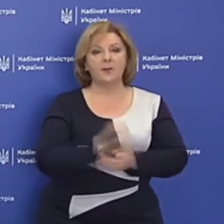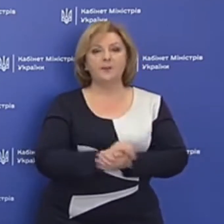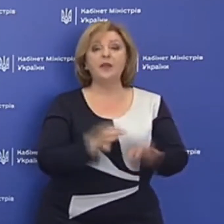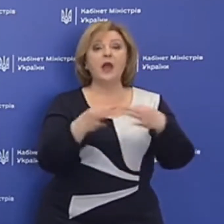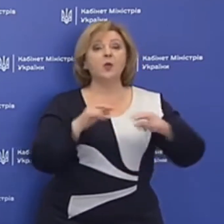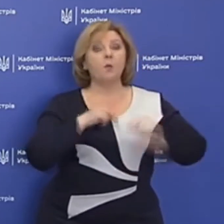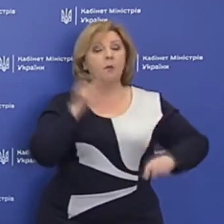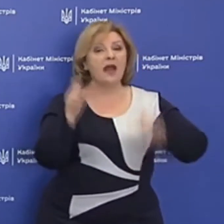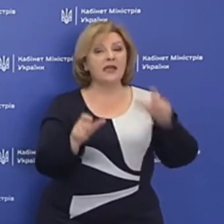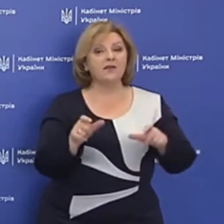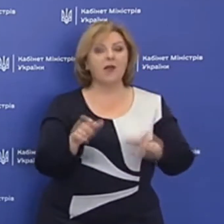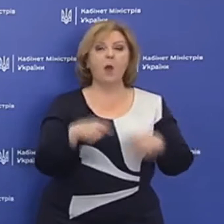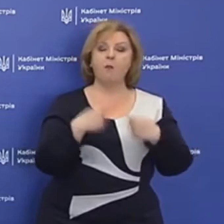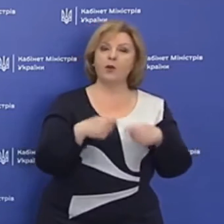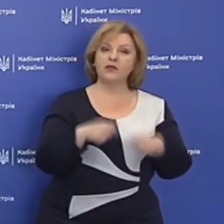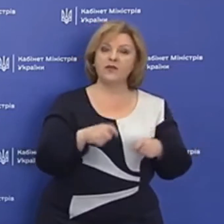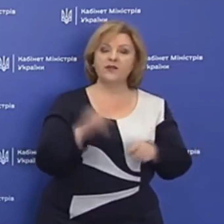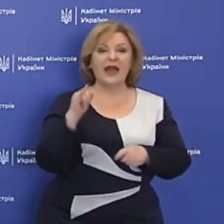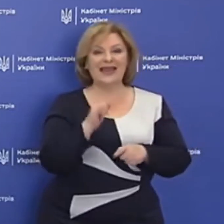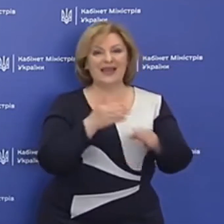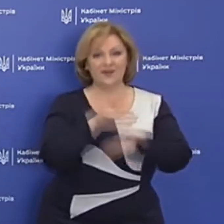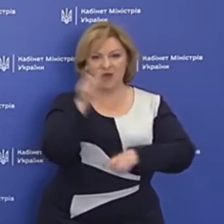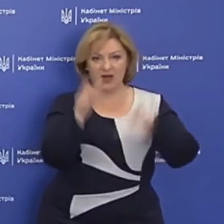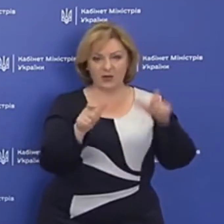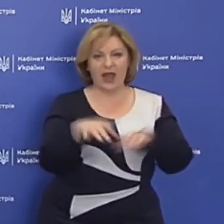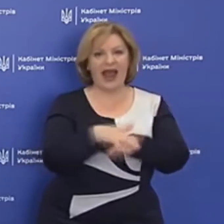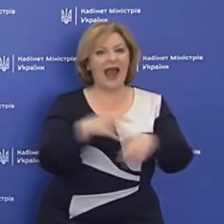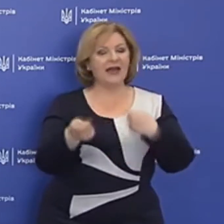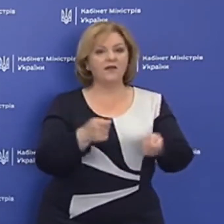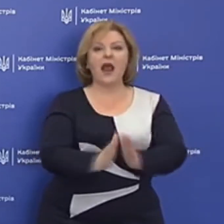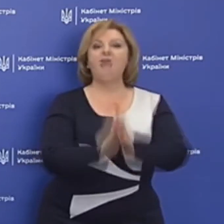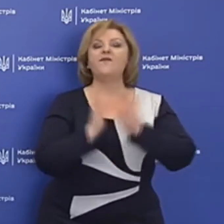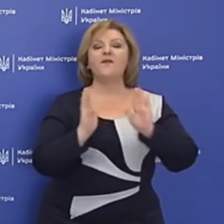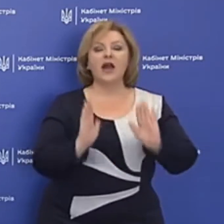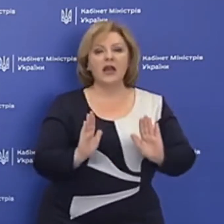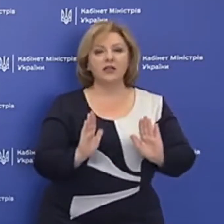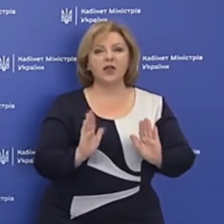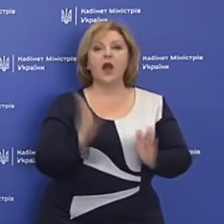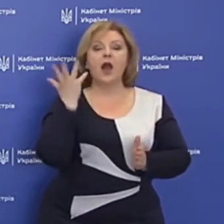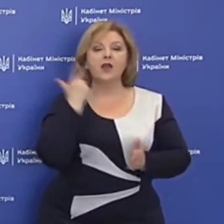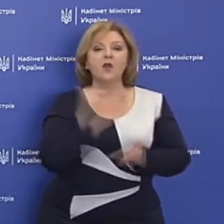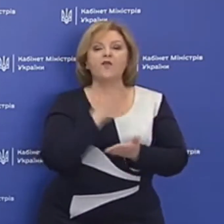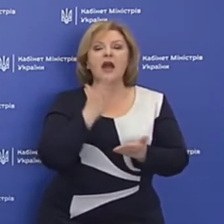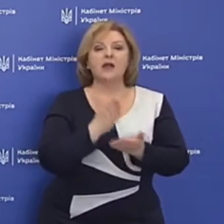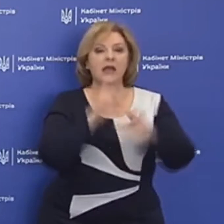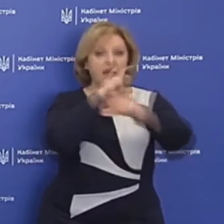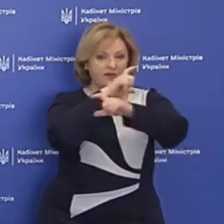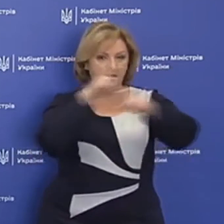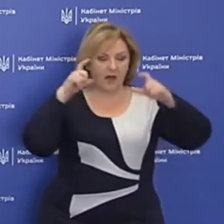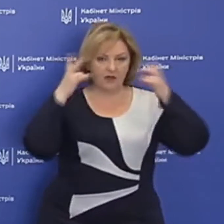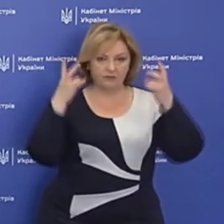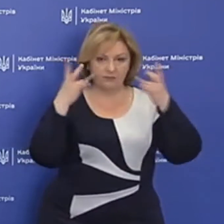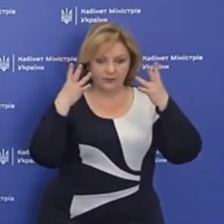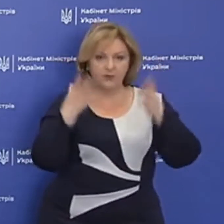Допуск працівників, продавців та відвідувачів ринку виключно за наявності вдягнутої медичної маски, у